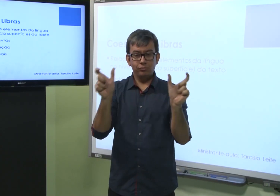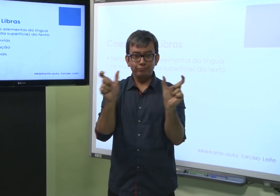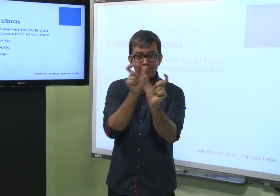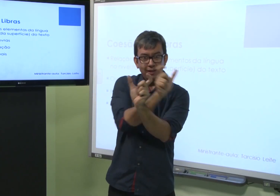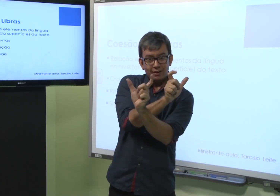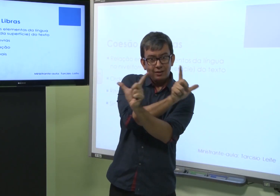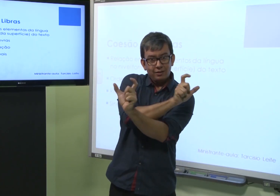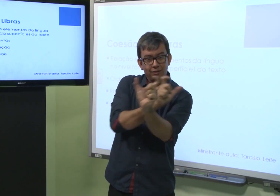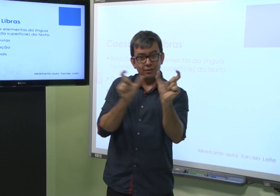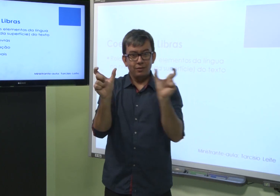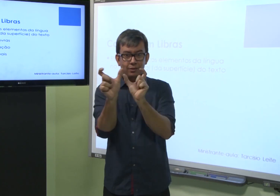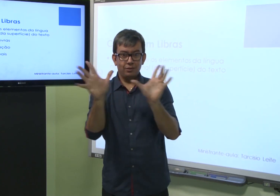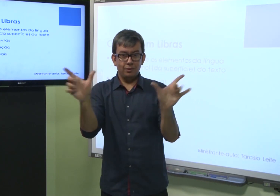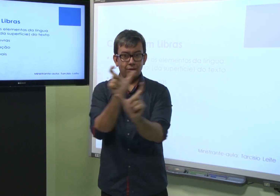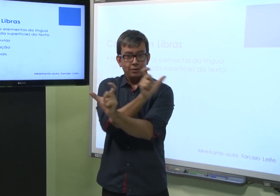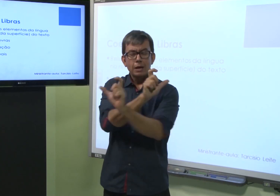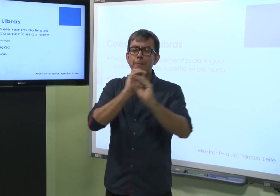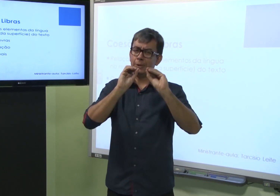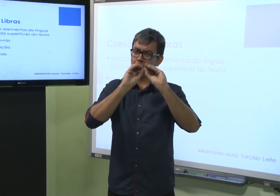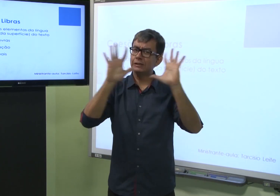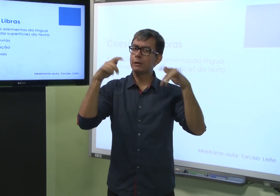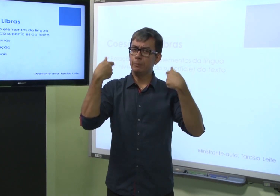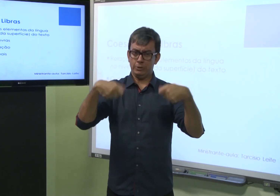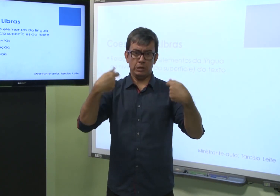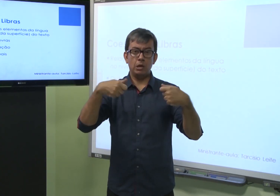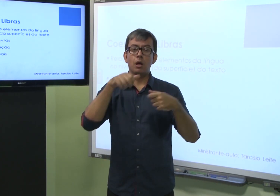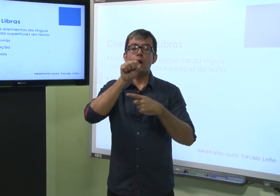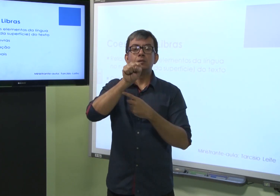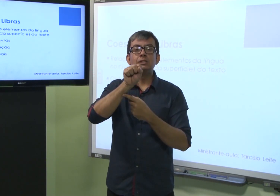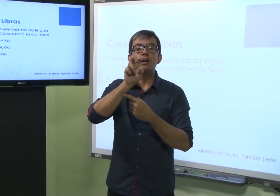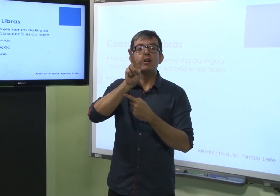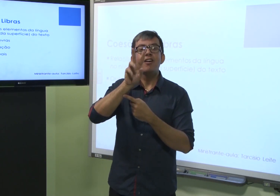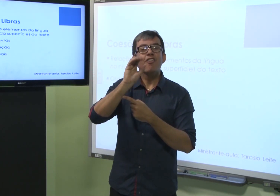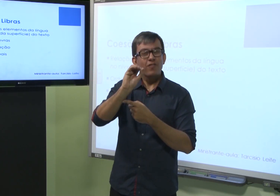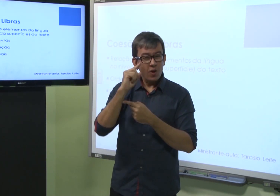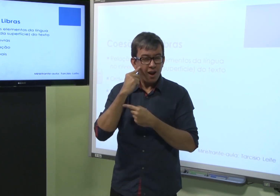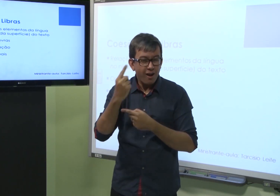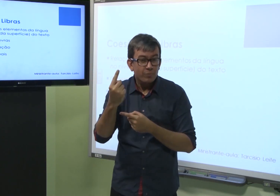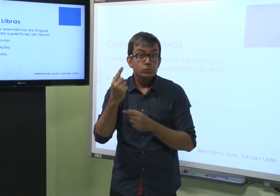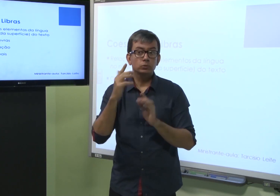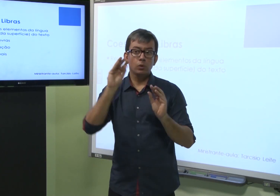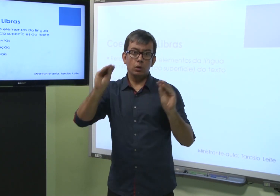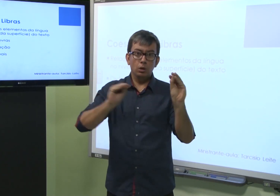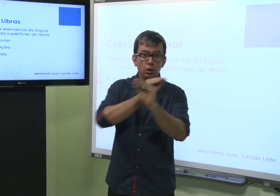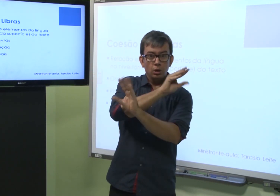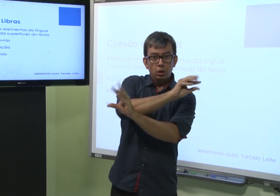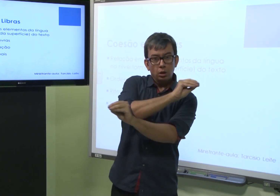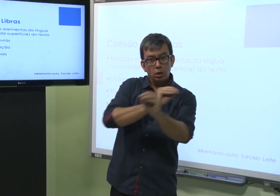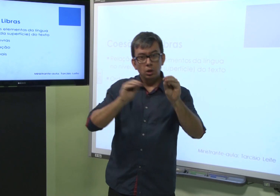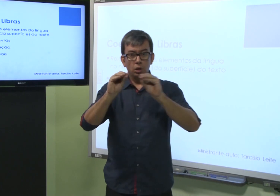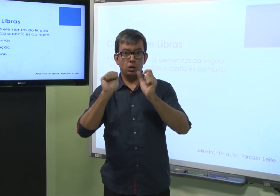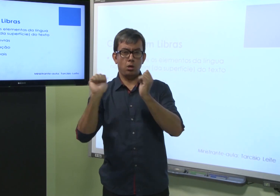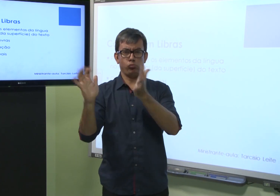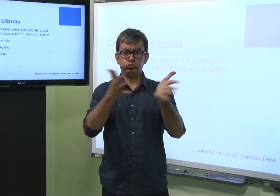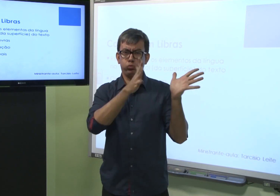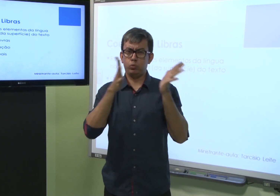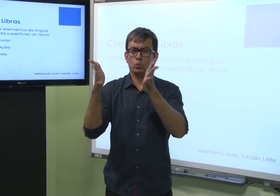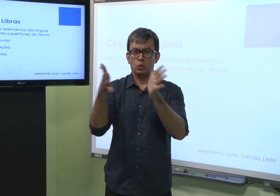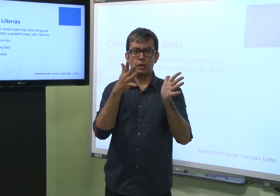aspectos principais dentro da coesão, que são a ordem das palavras. Lembra que eu falei sobre